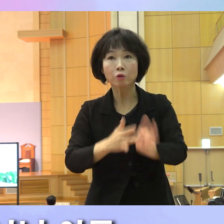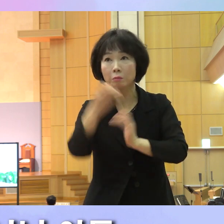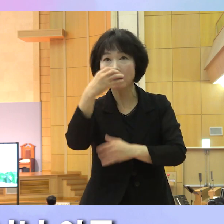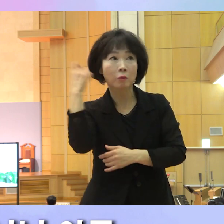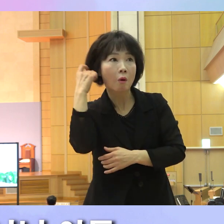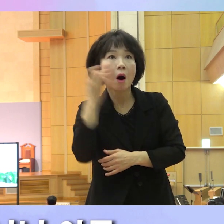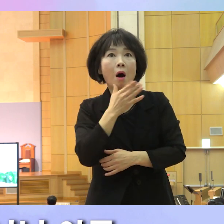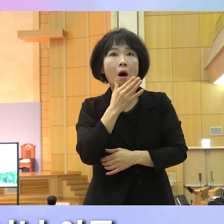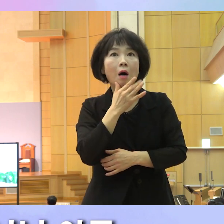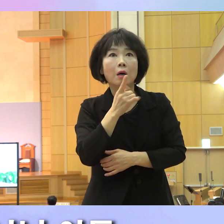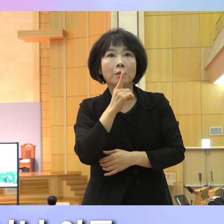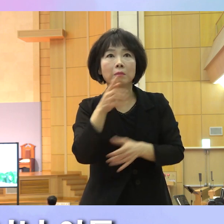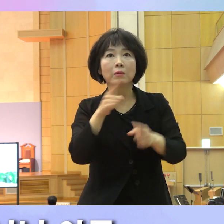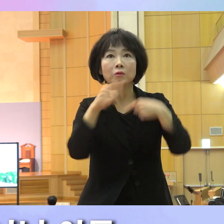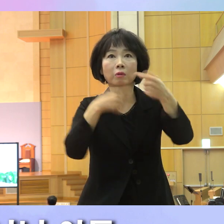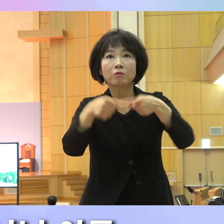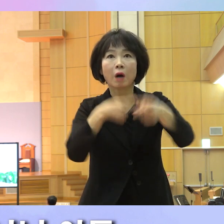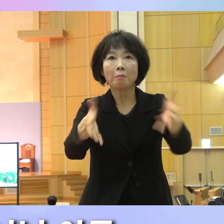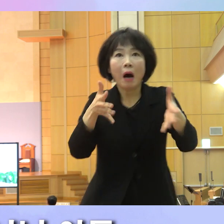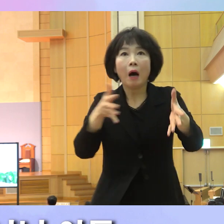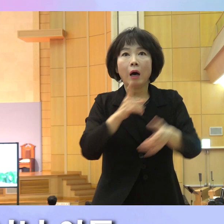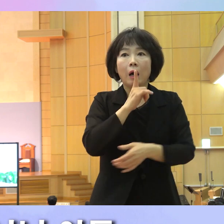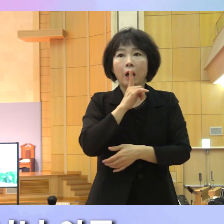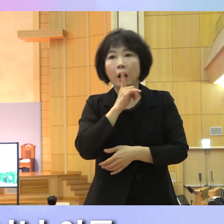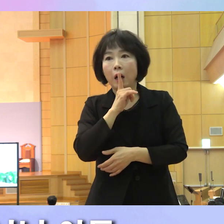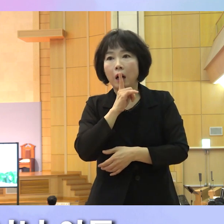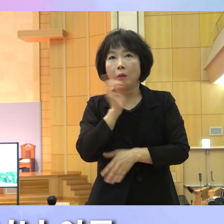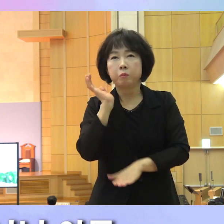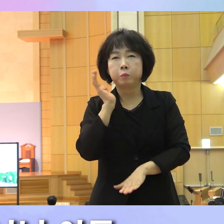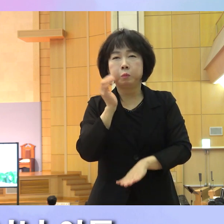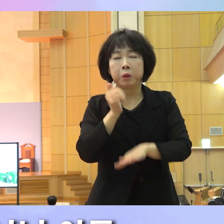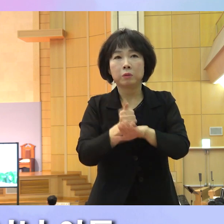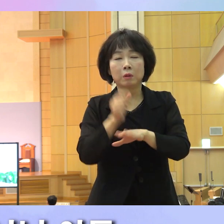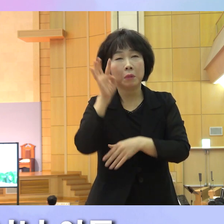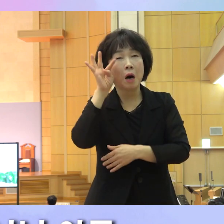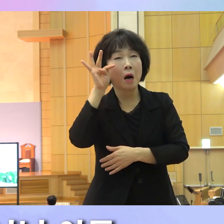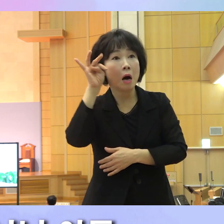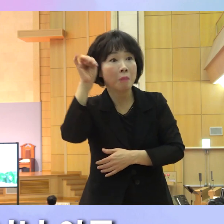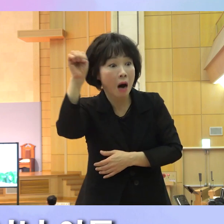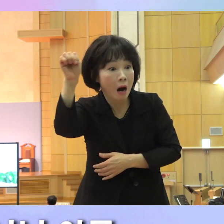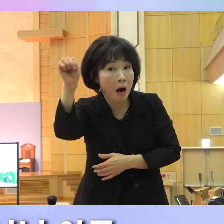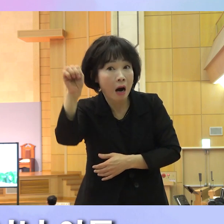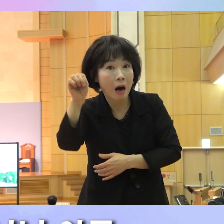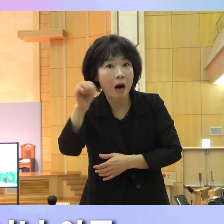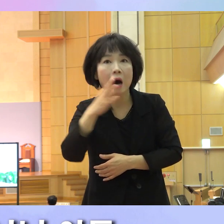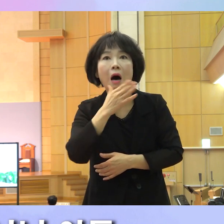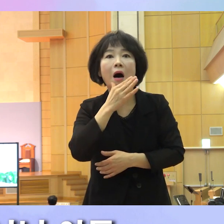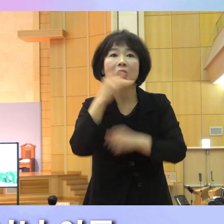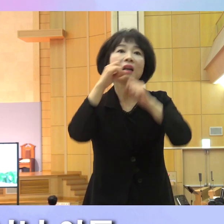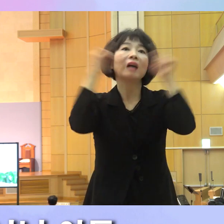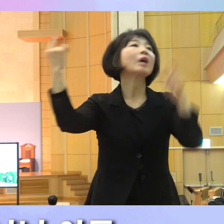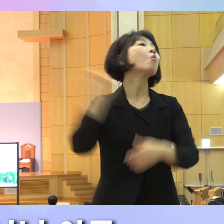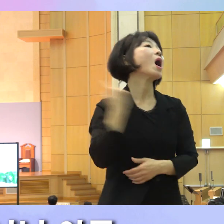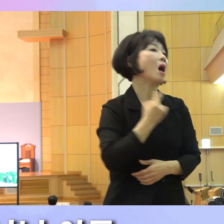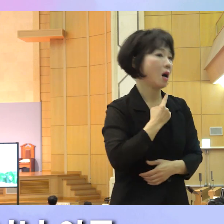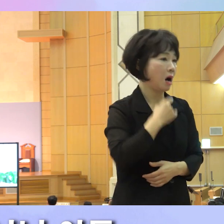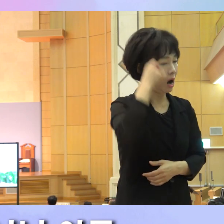그냥 있었던 거예요. 근데 저 유대인들이 말한 그